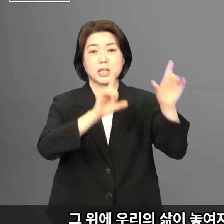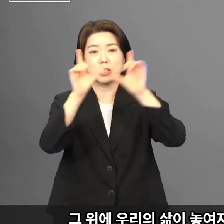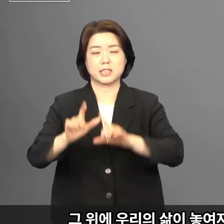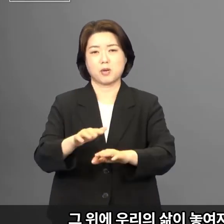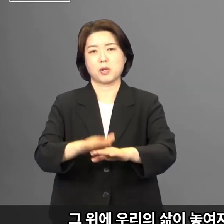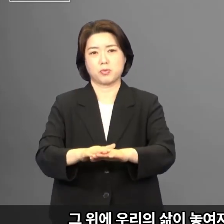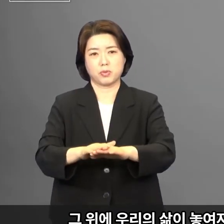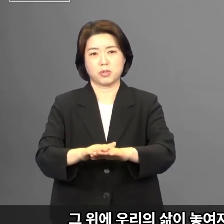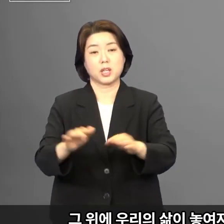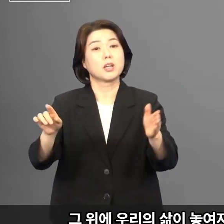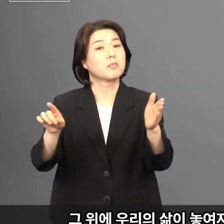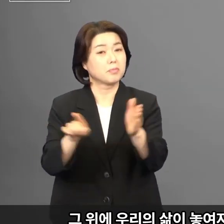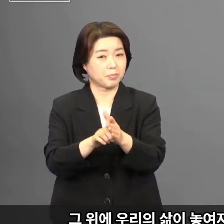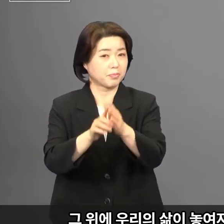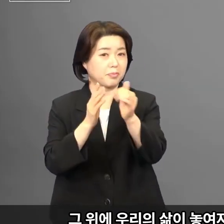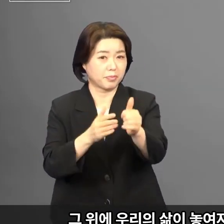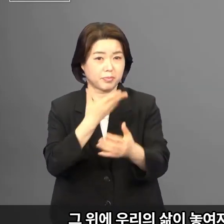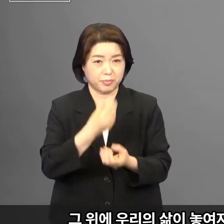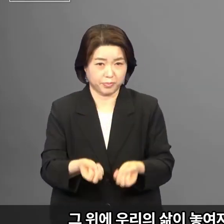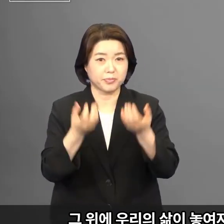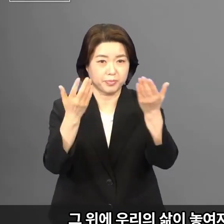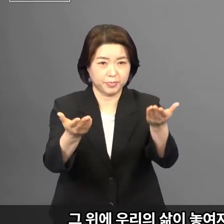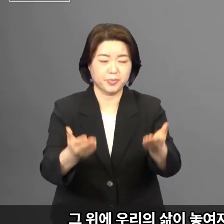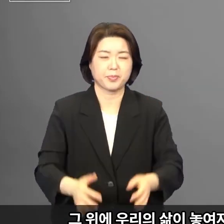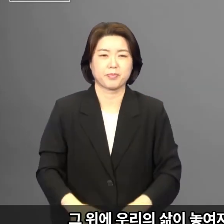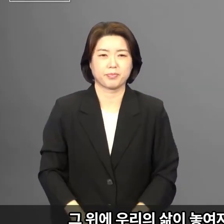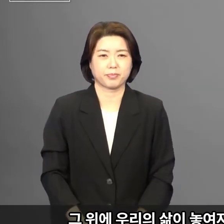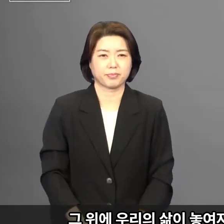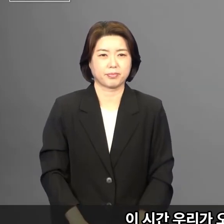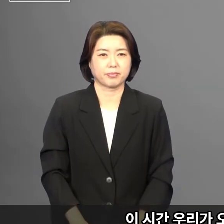줄 믿으시기를 축복합니다.